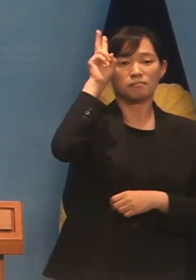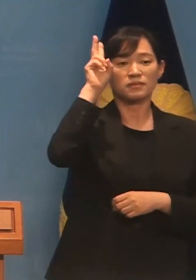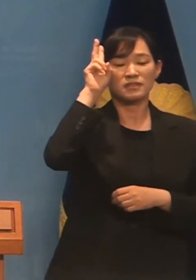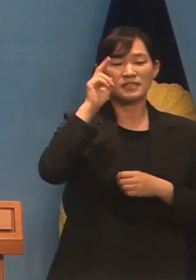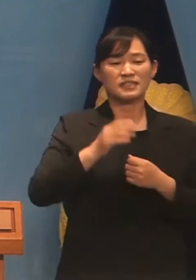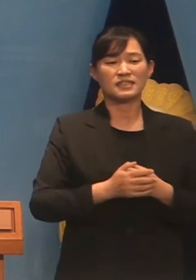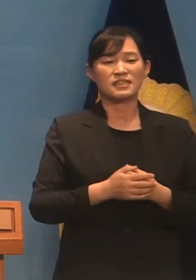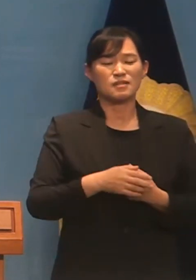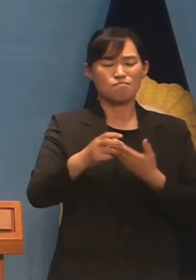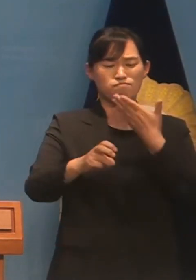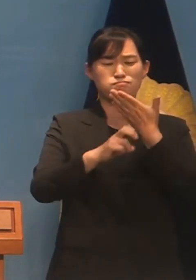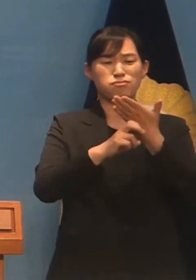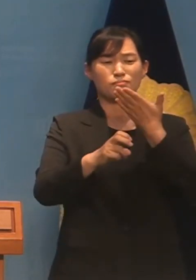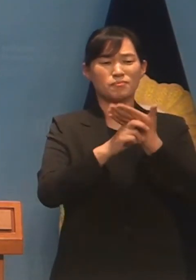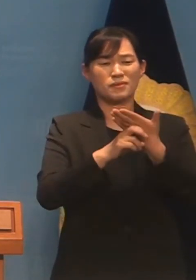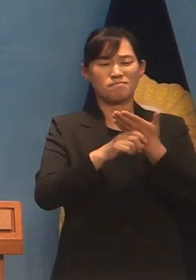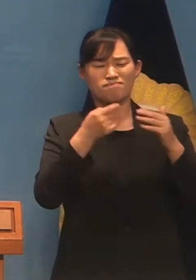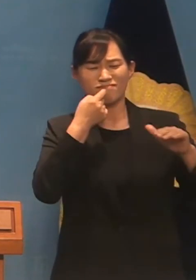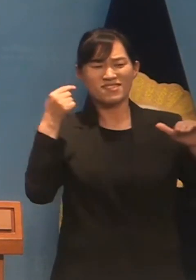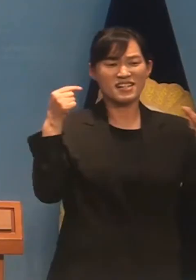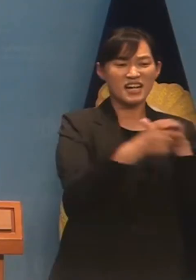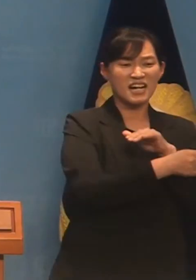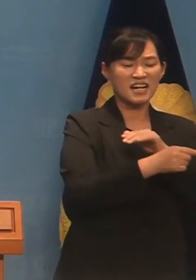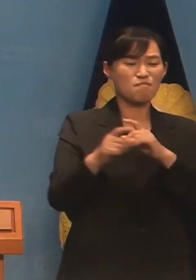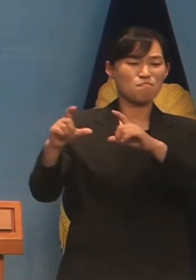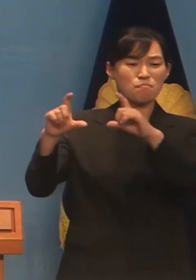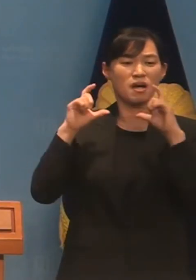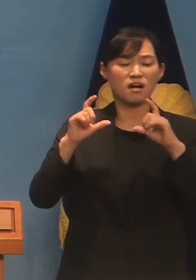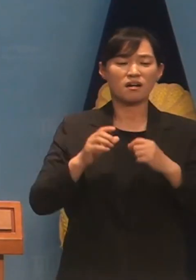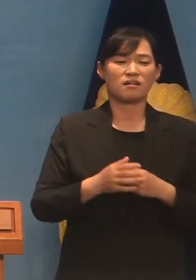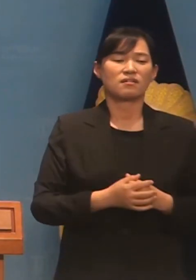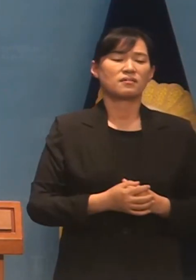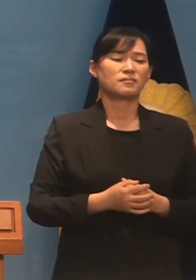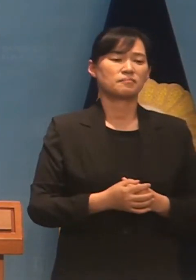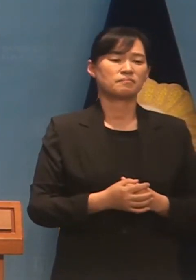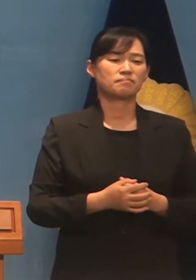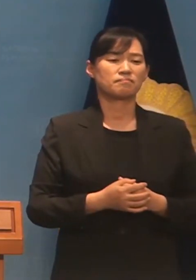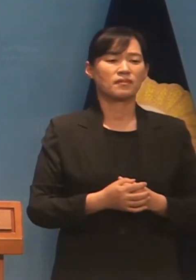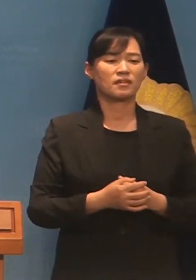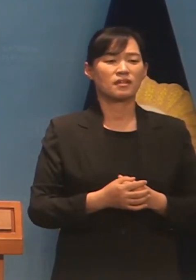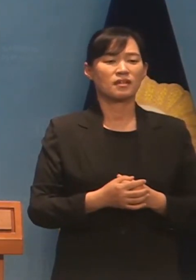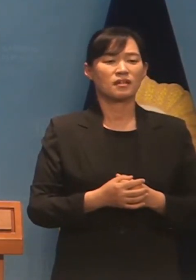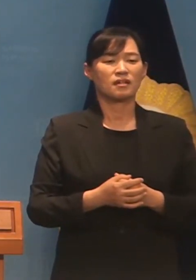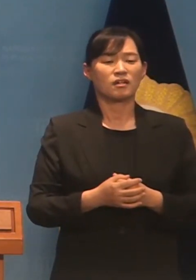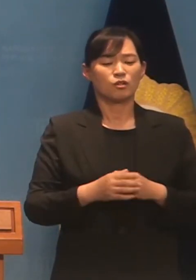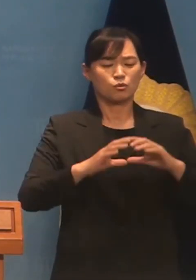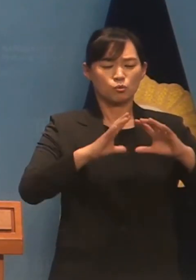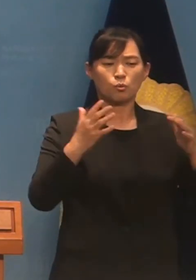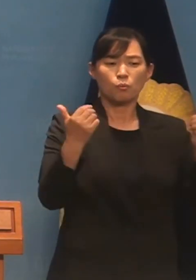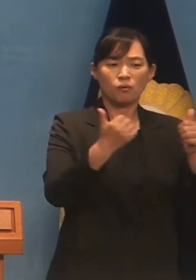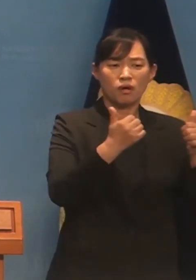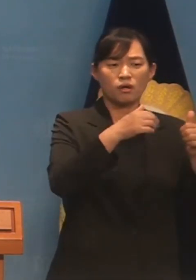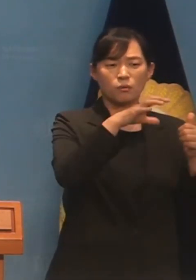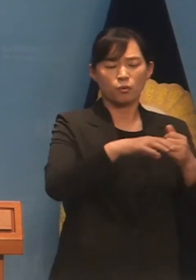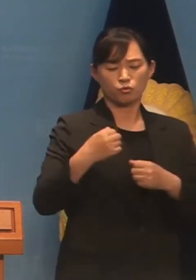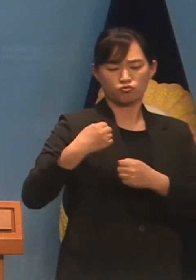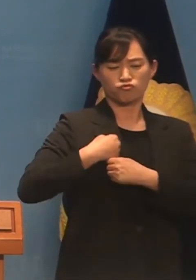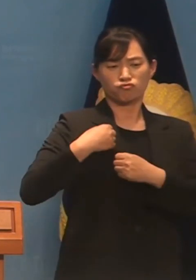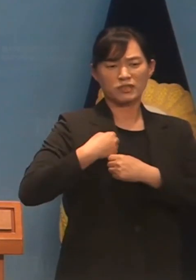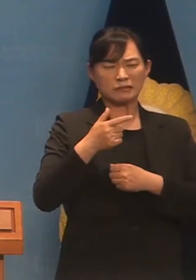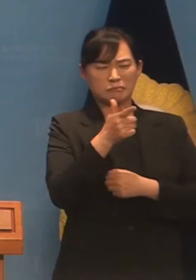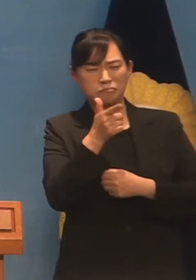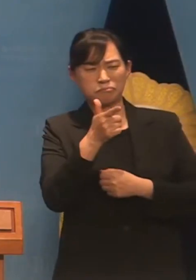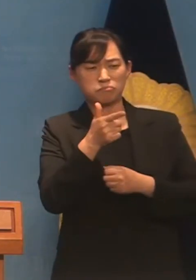청천벽력과 같은 불법 비상계엄이 선포되었습니다. 미래의 전당인 국회로 군인들은 총을